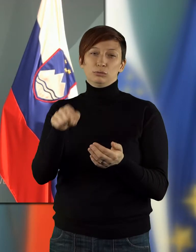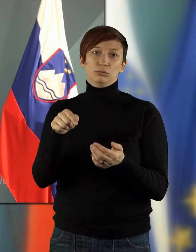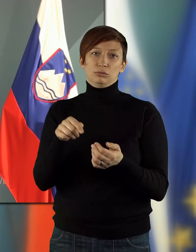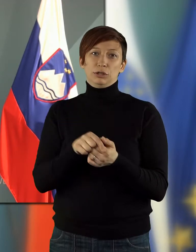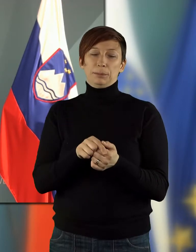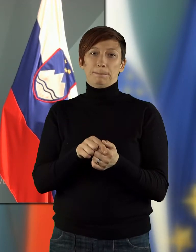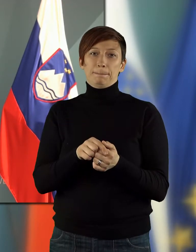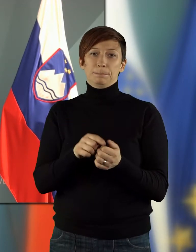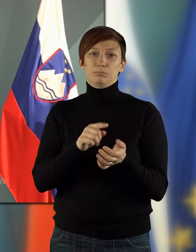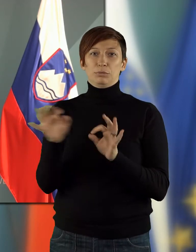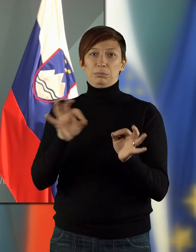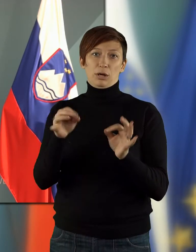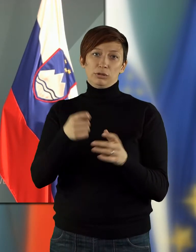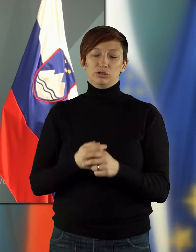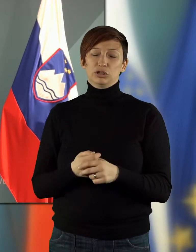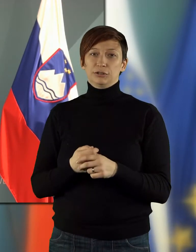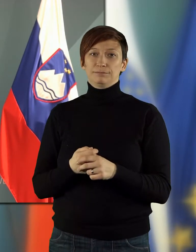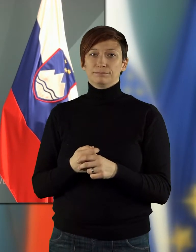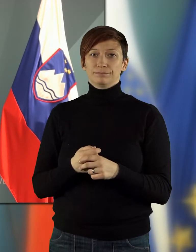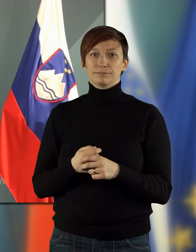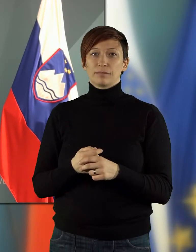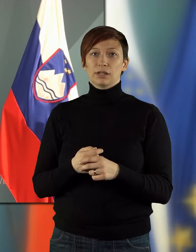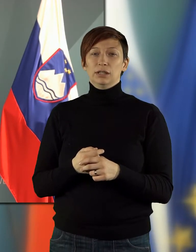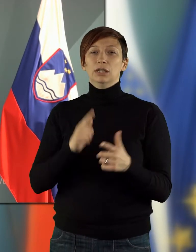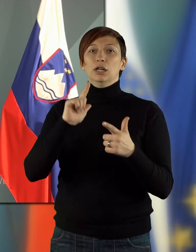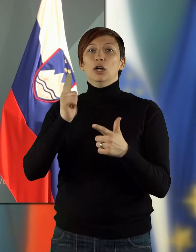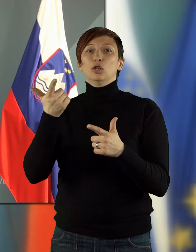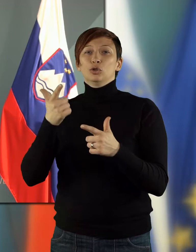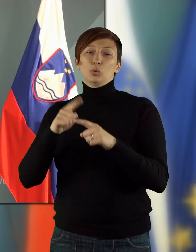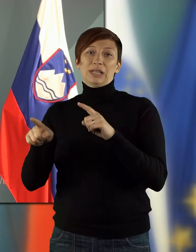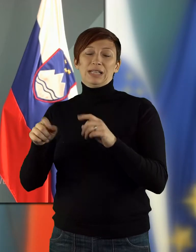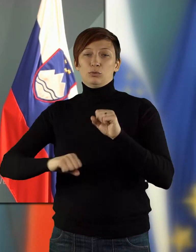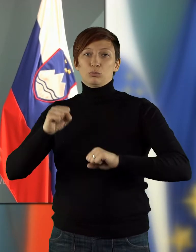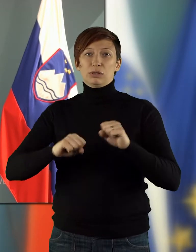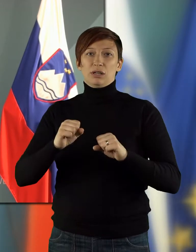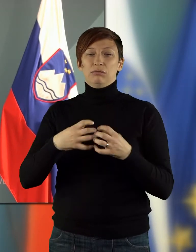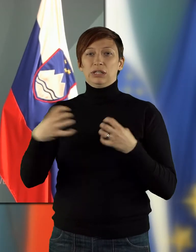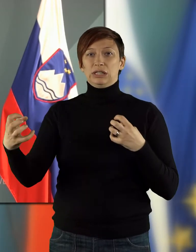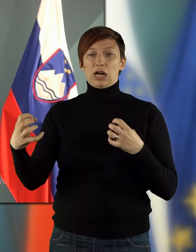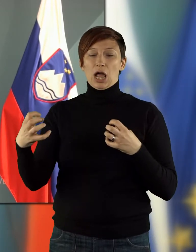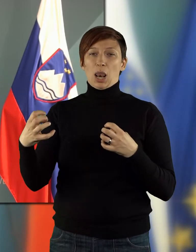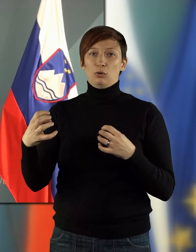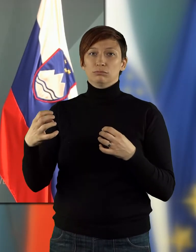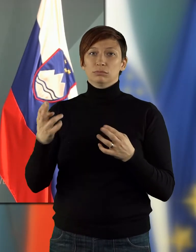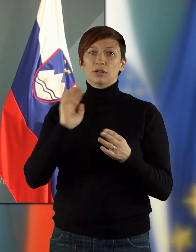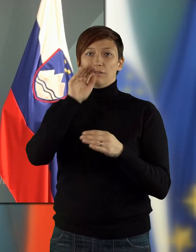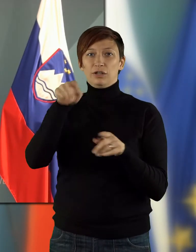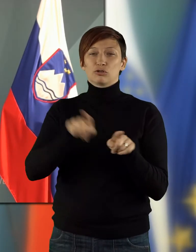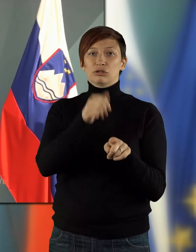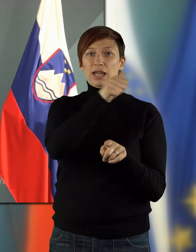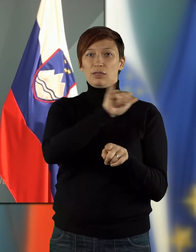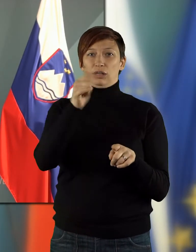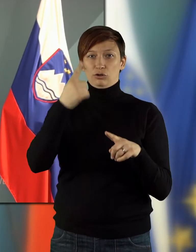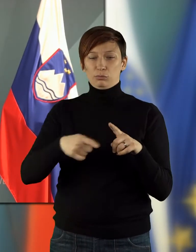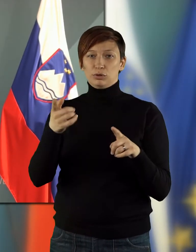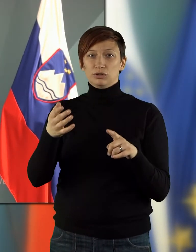in ob tej pripravljenosti. V drugem delu usposabljanja, ki je trajalo več